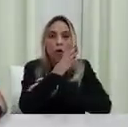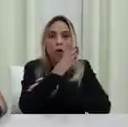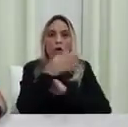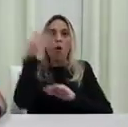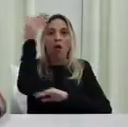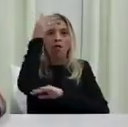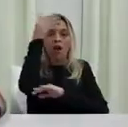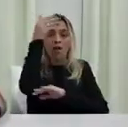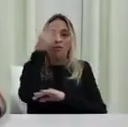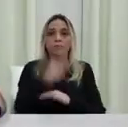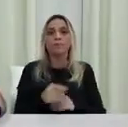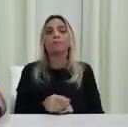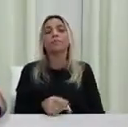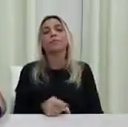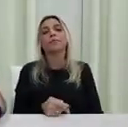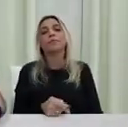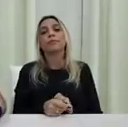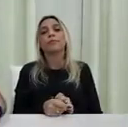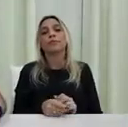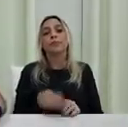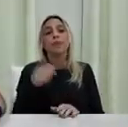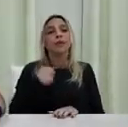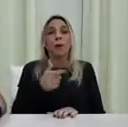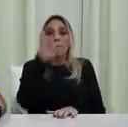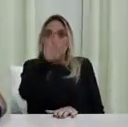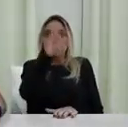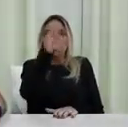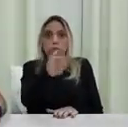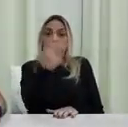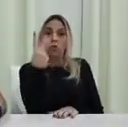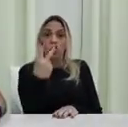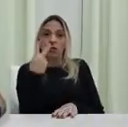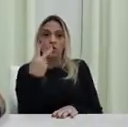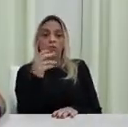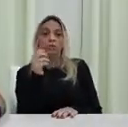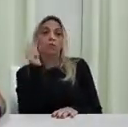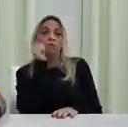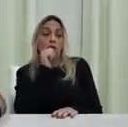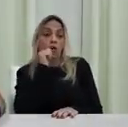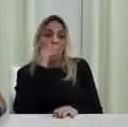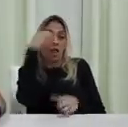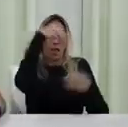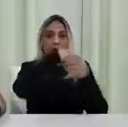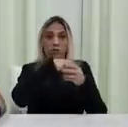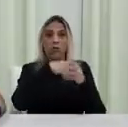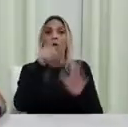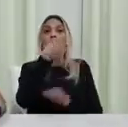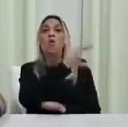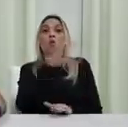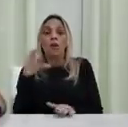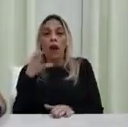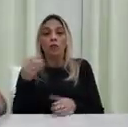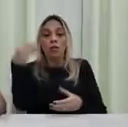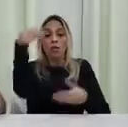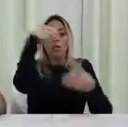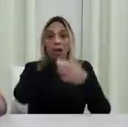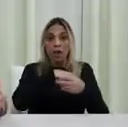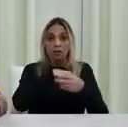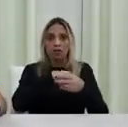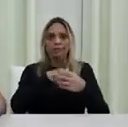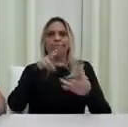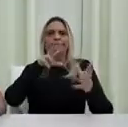hotel, o marginal invadiu um quarto de hotel, deu 2 tiros numa senhora que estava lá dentro, o cunhado da Ana Hickman estava dentro do